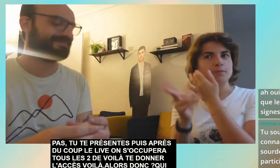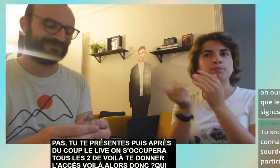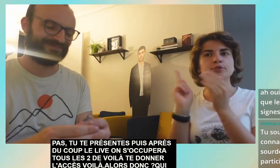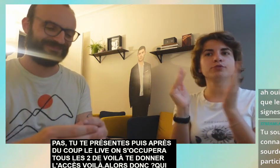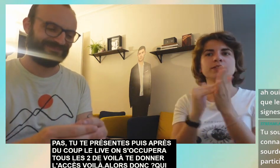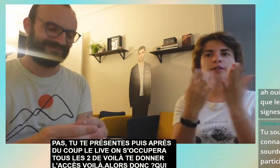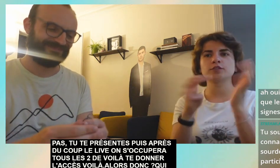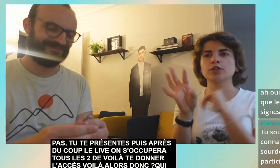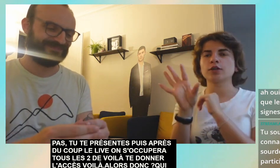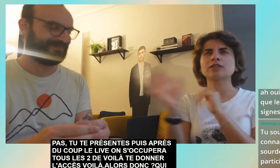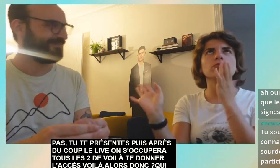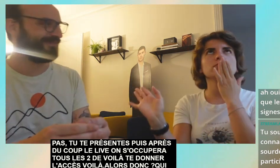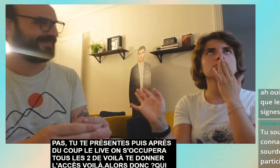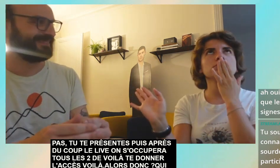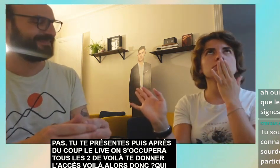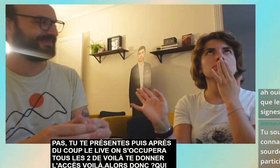Plus de 1900. Attends.